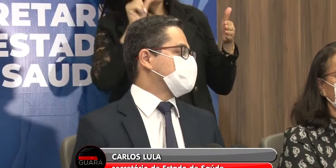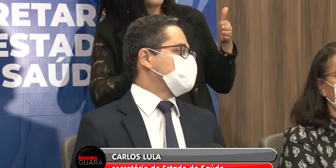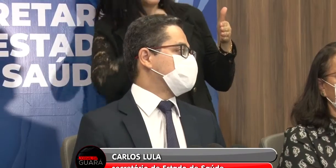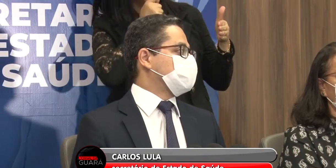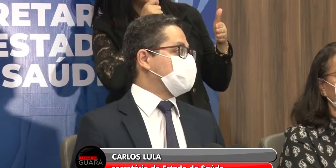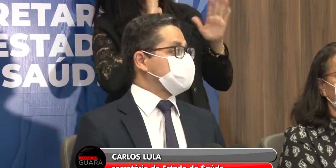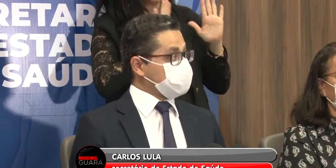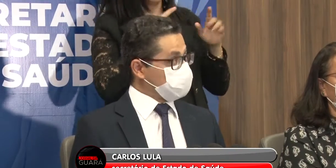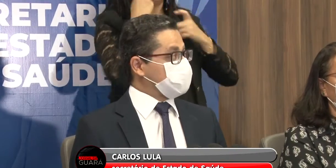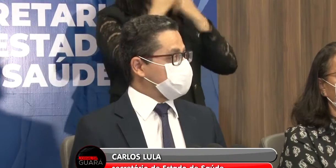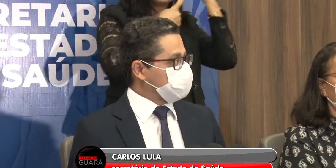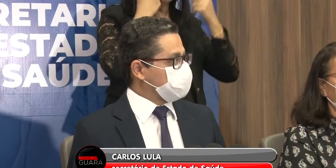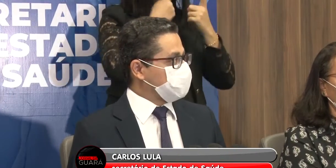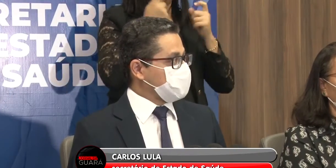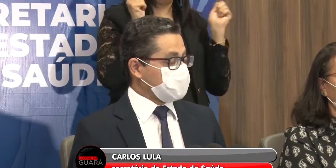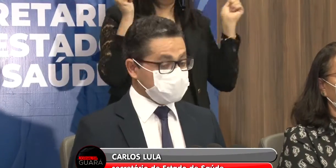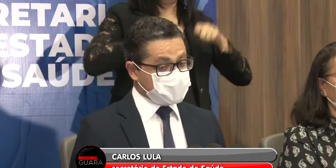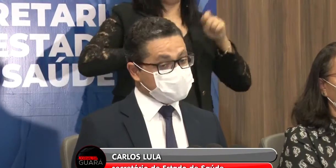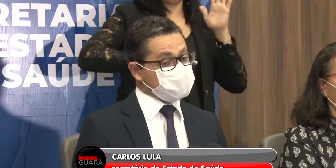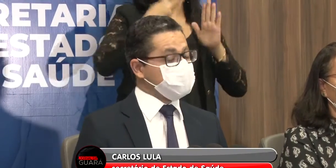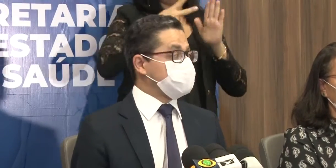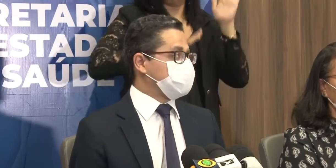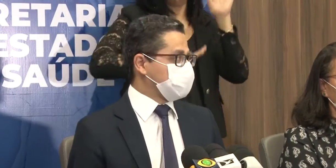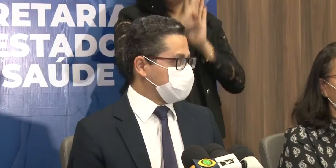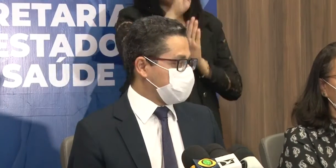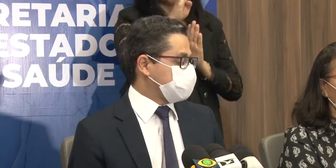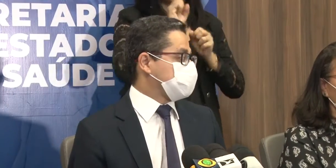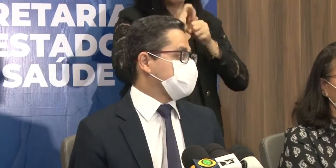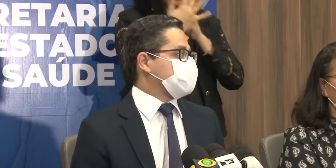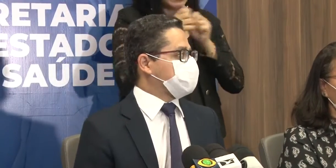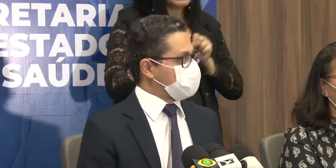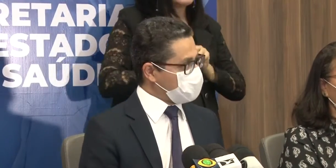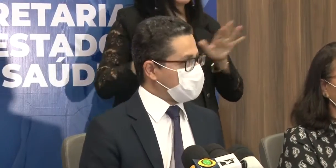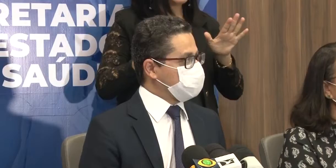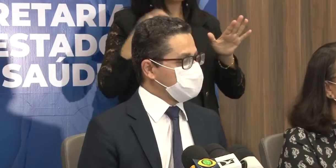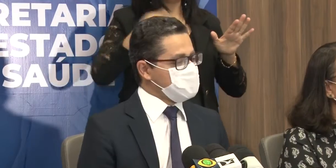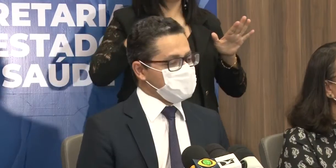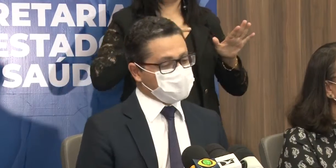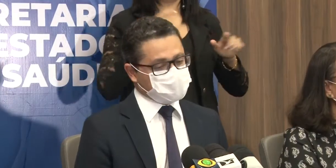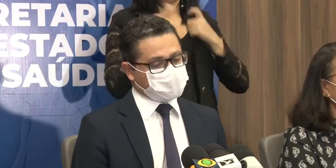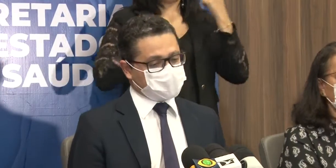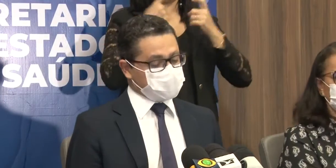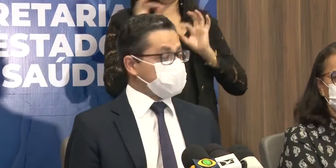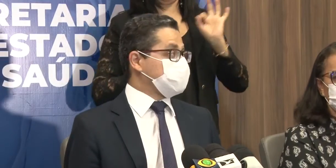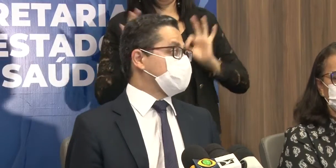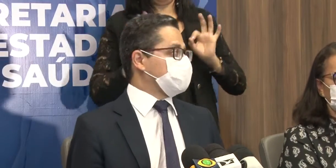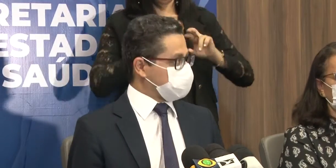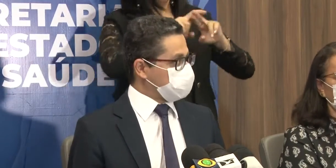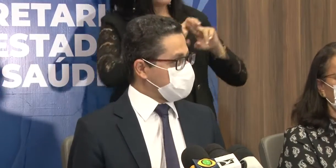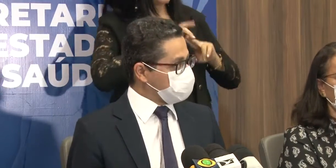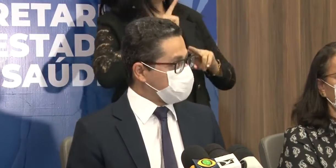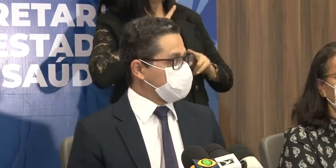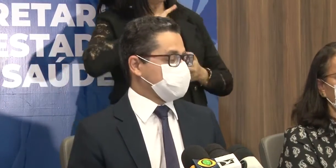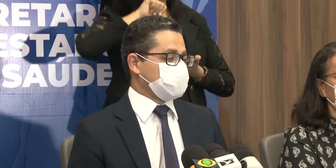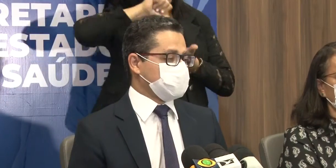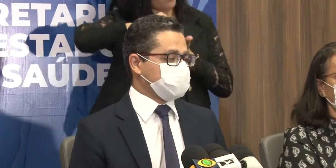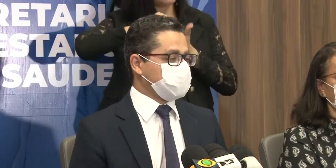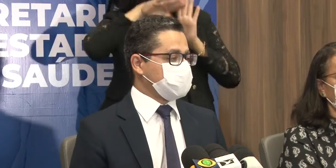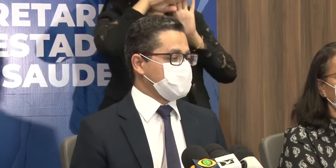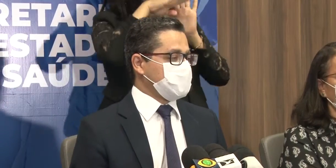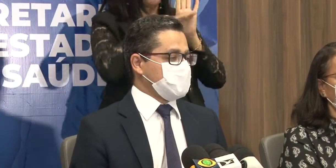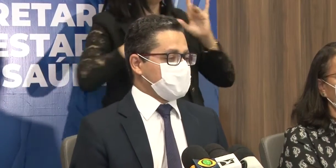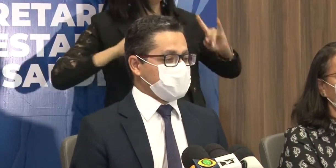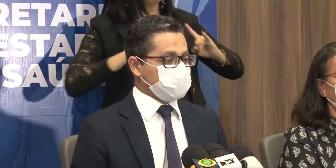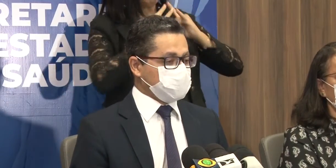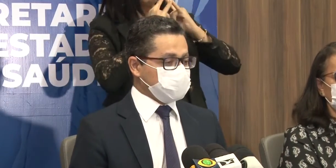acontecer uma segunda onda. Então, se essa segunda onda houver, a gente tem que estar preparado. Por isso, por exemplo, a gente mantém o hospital de campanha. O hospital de